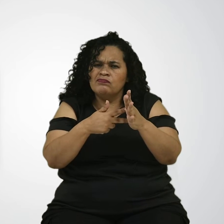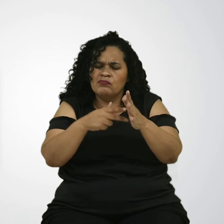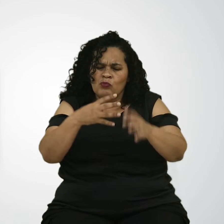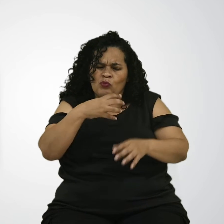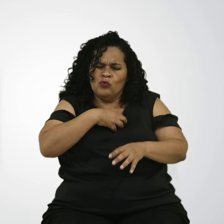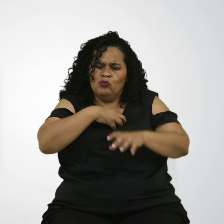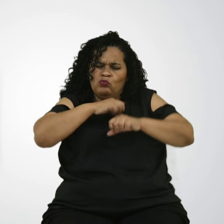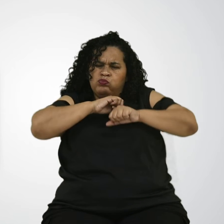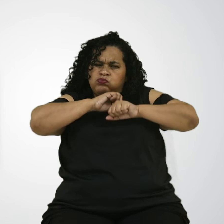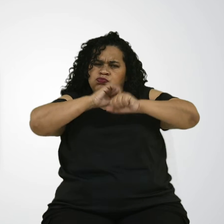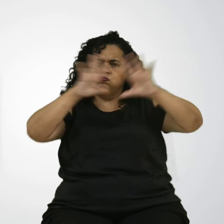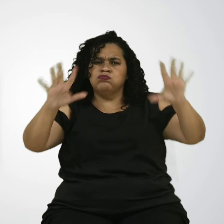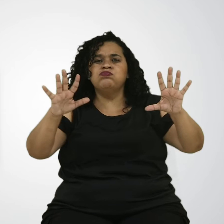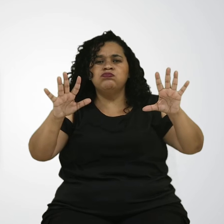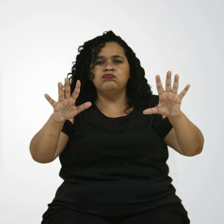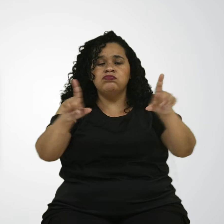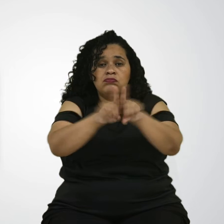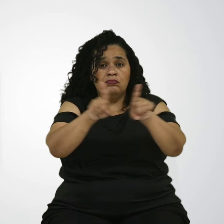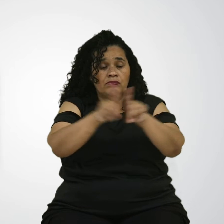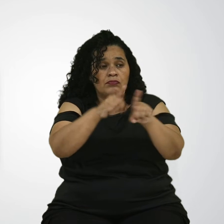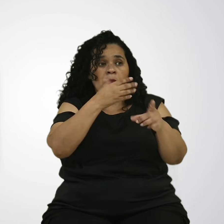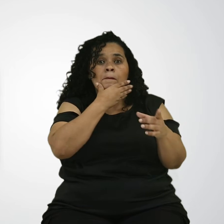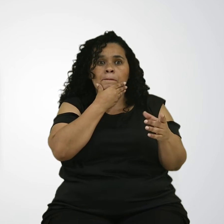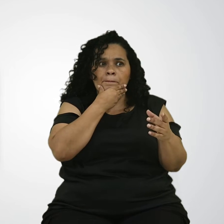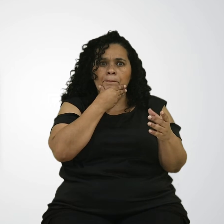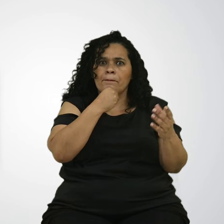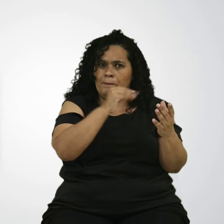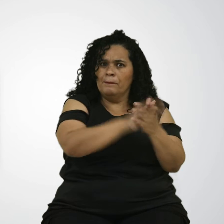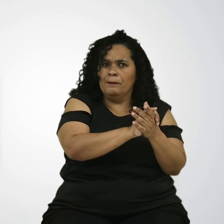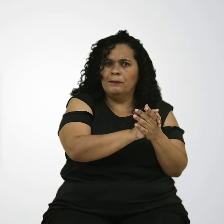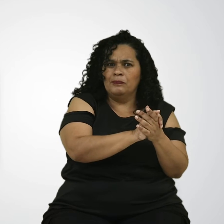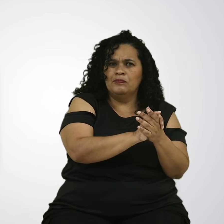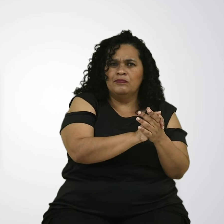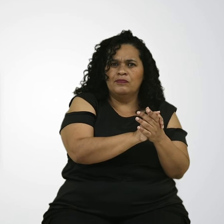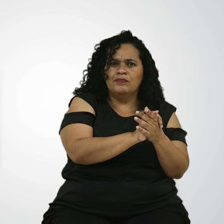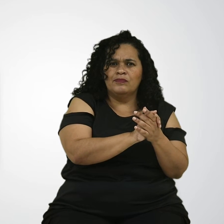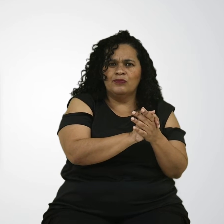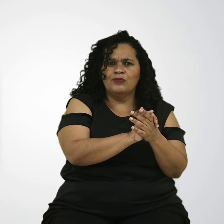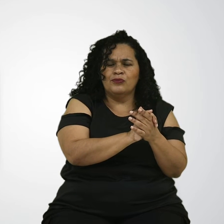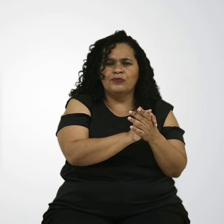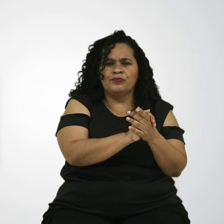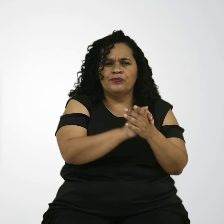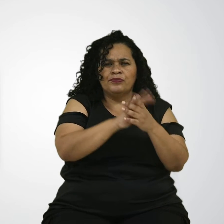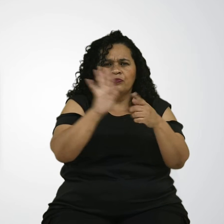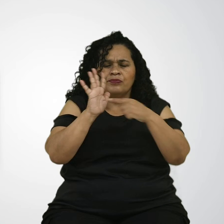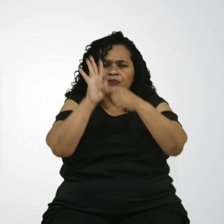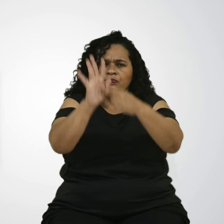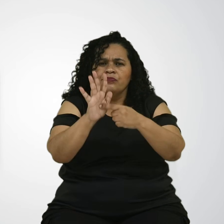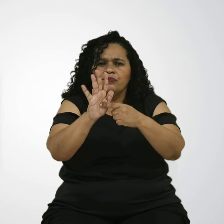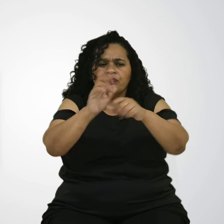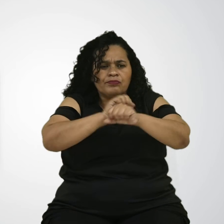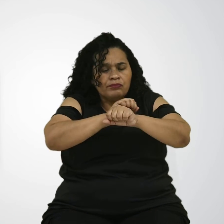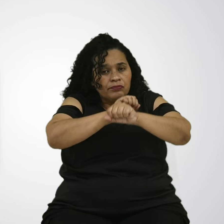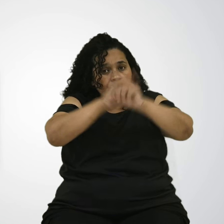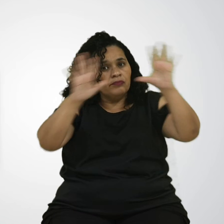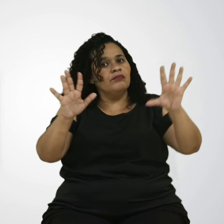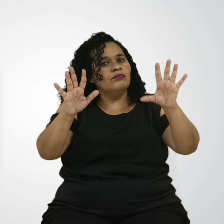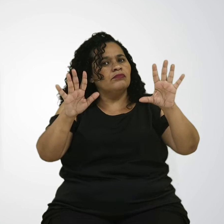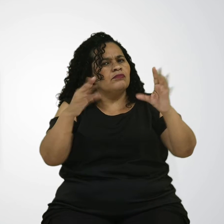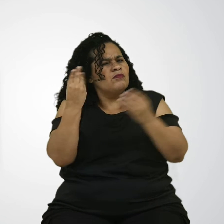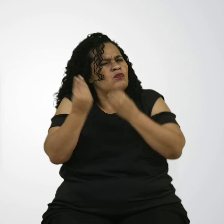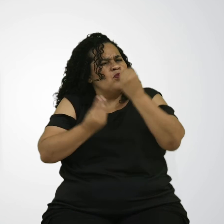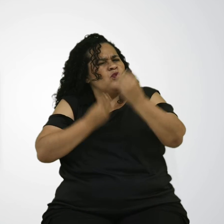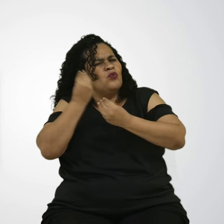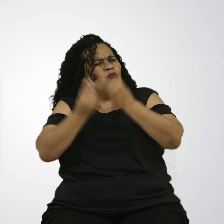gente falar a respeito dos maridos, né? Porque esse ciclo fica muito claro. Então, assim, como que uma